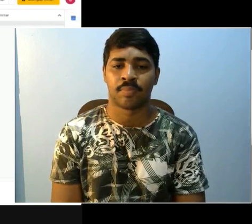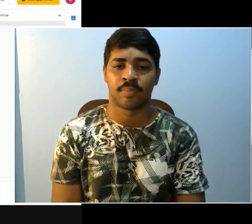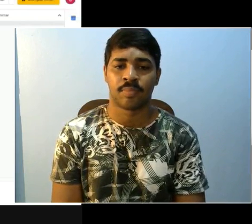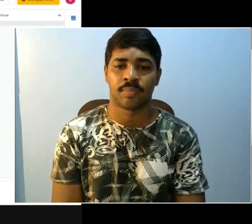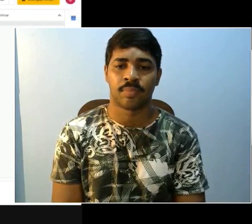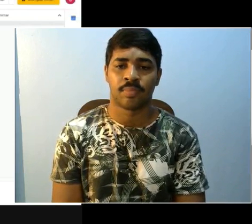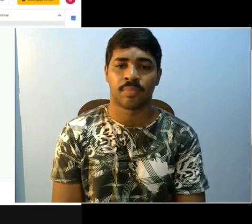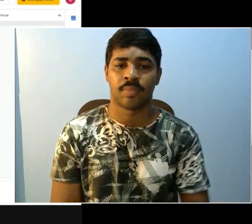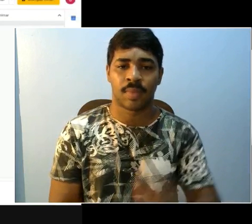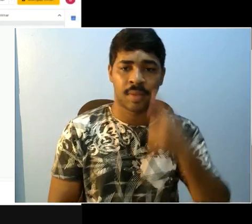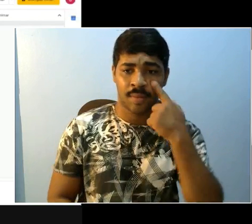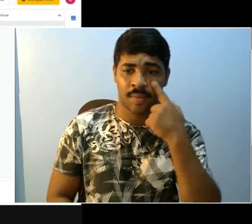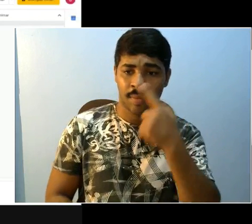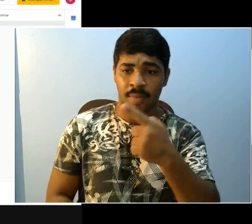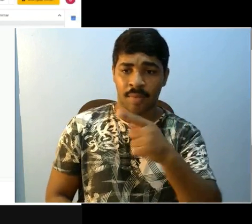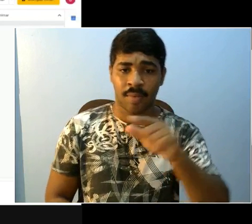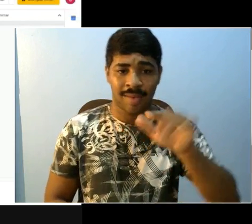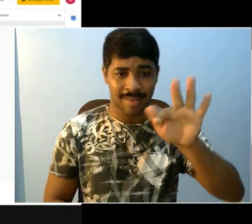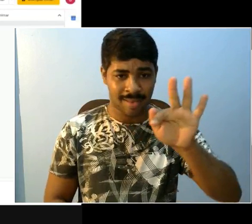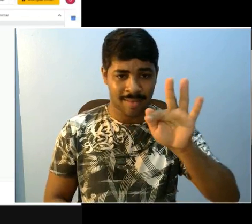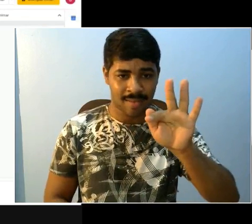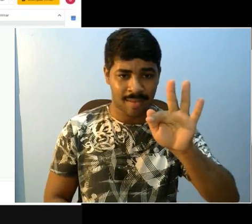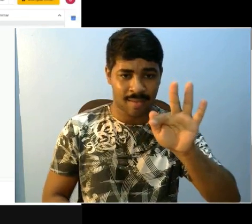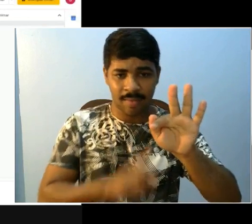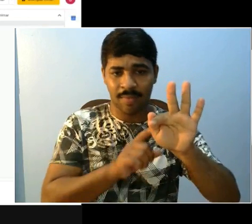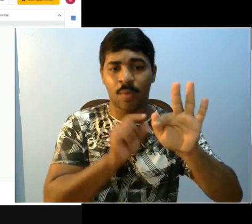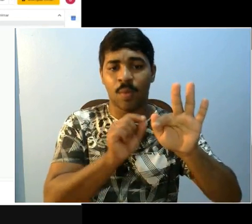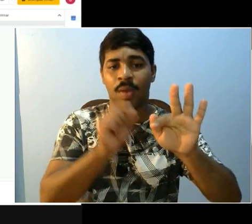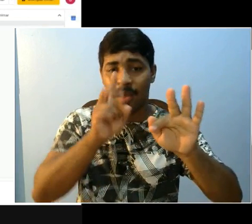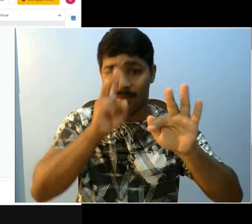está empurrando. Vou colocar aqui, ó.